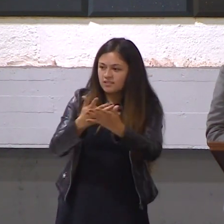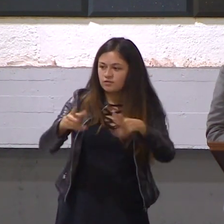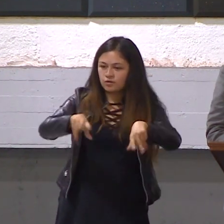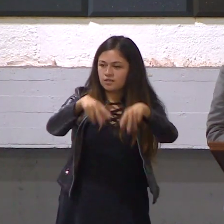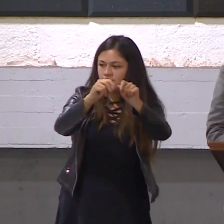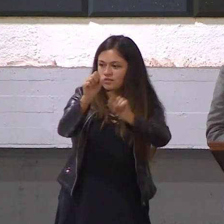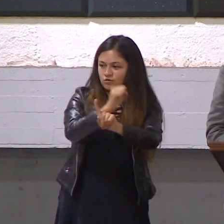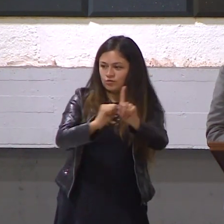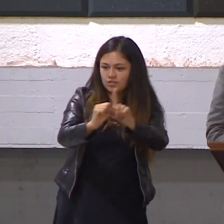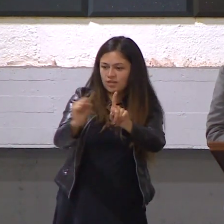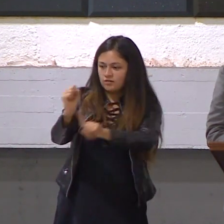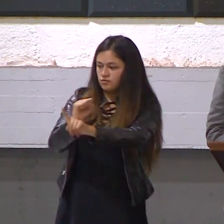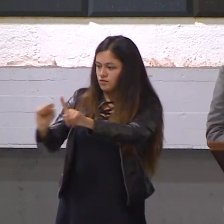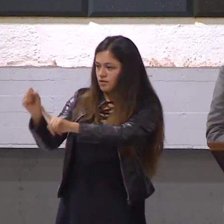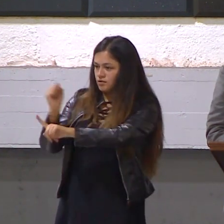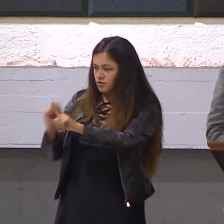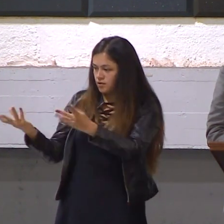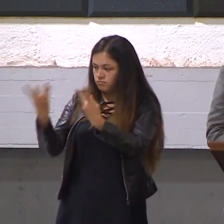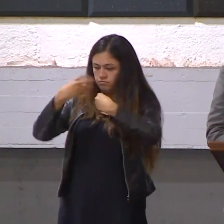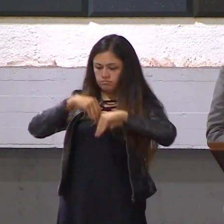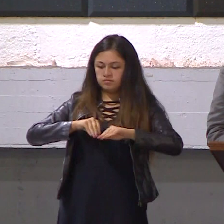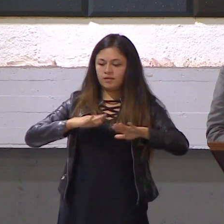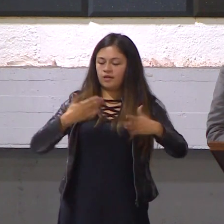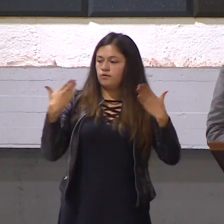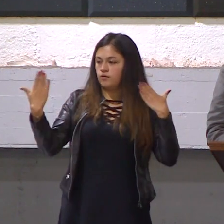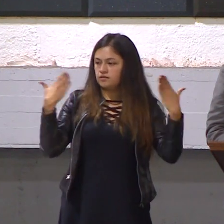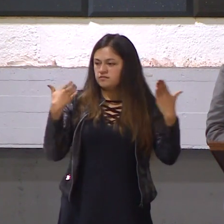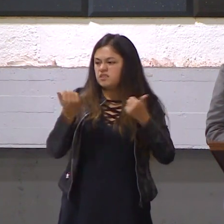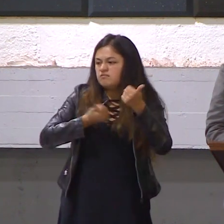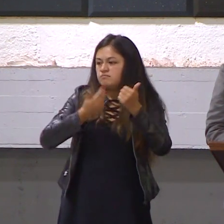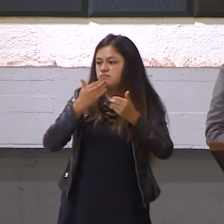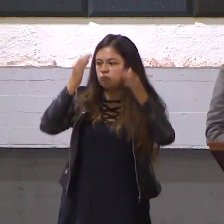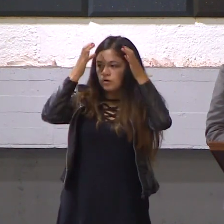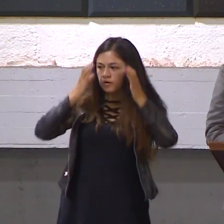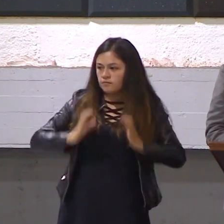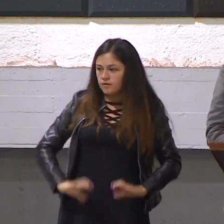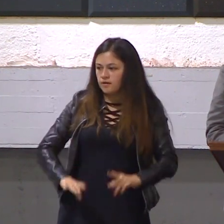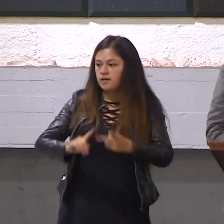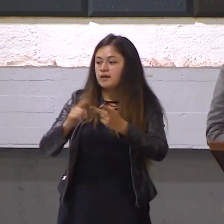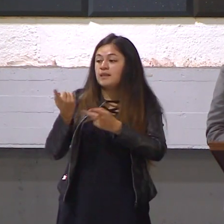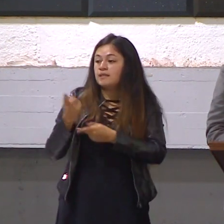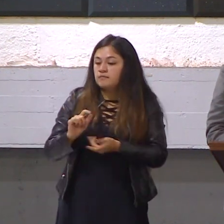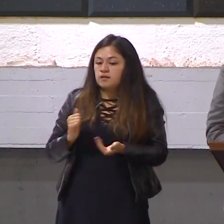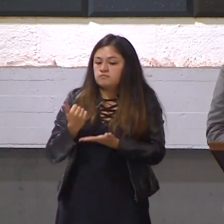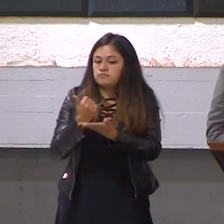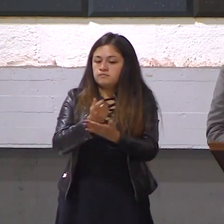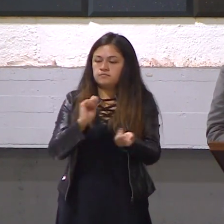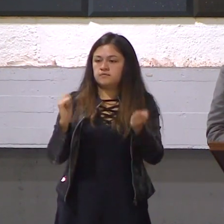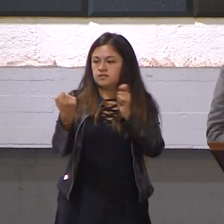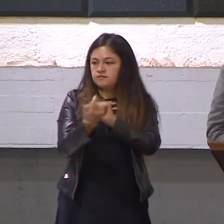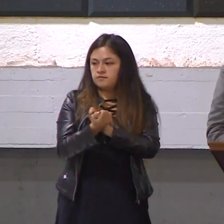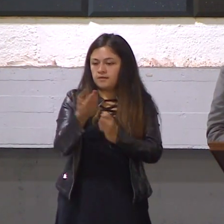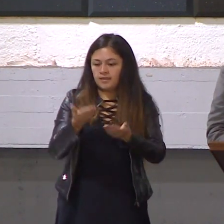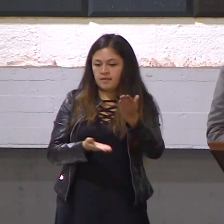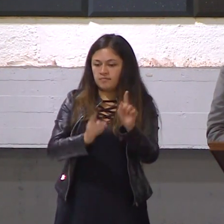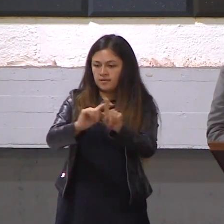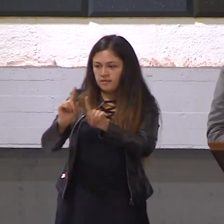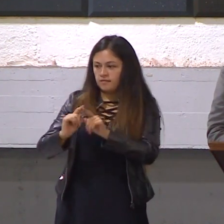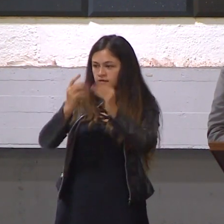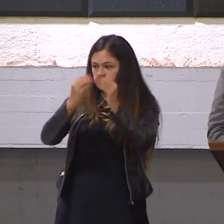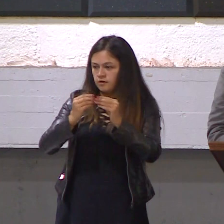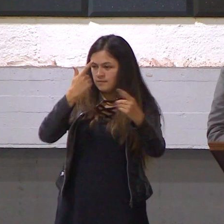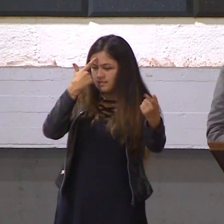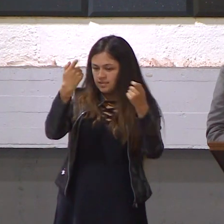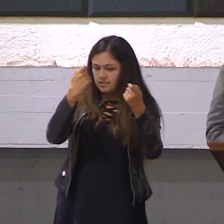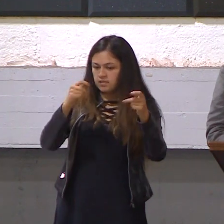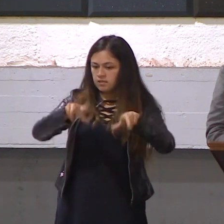que tienen su realización en la corporalidad y se transforman de acuerdo con las dinámicas de